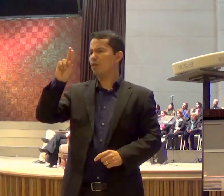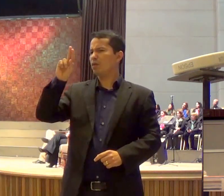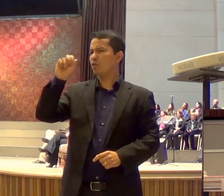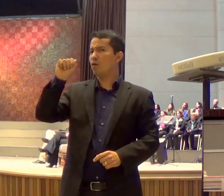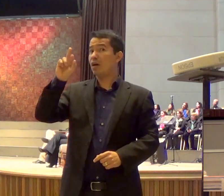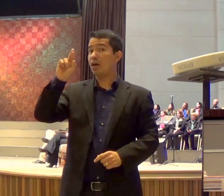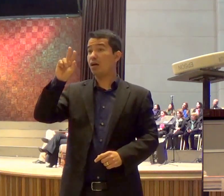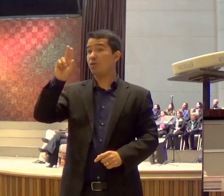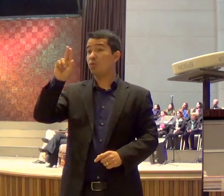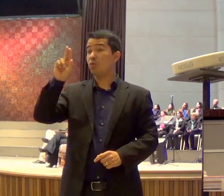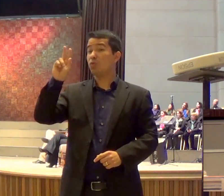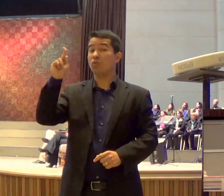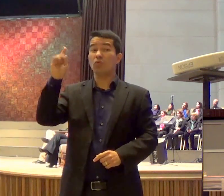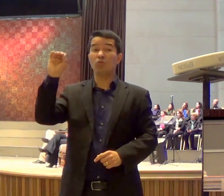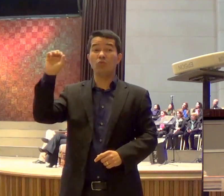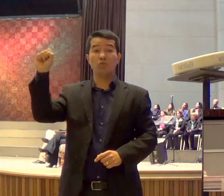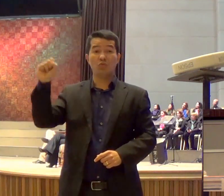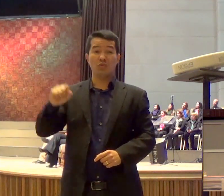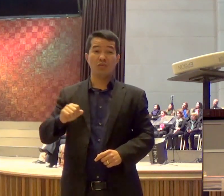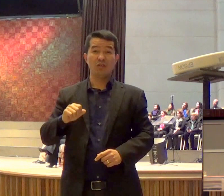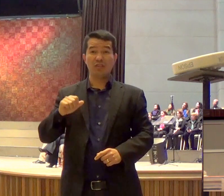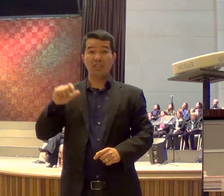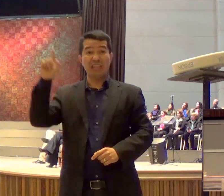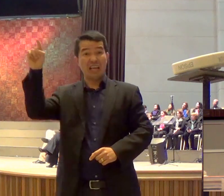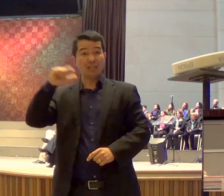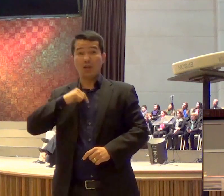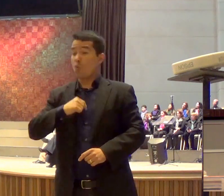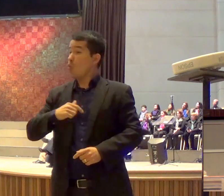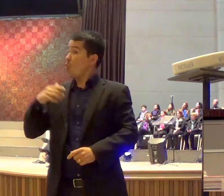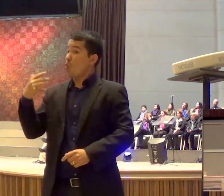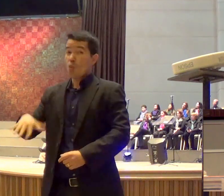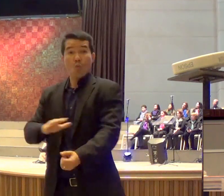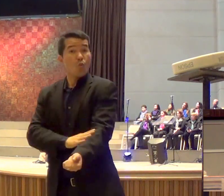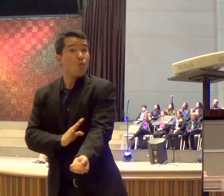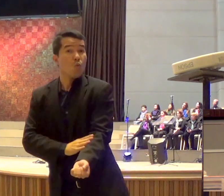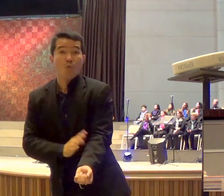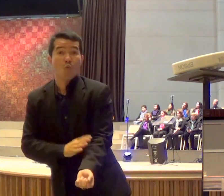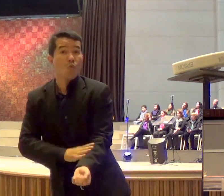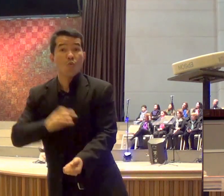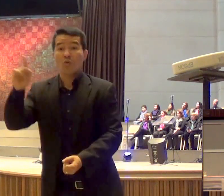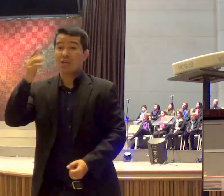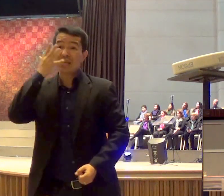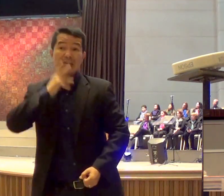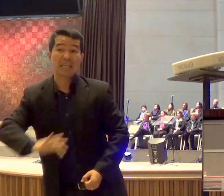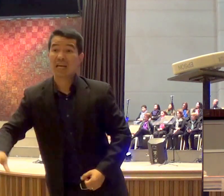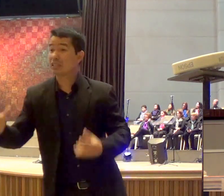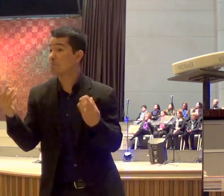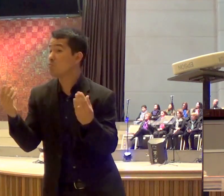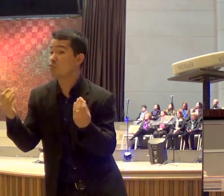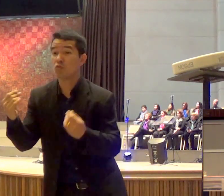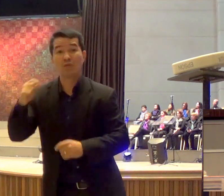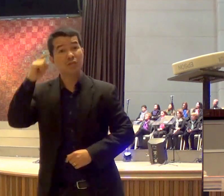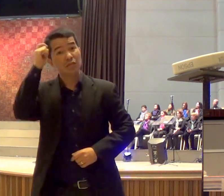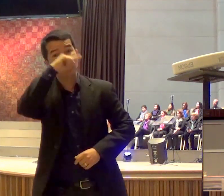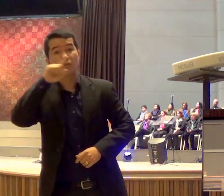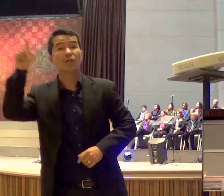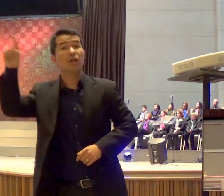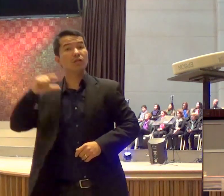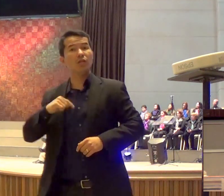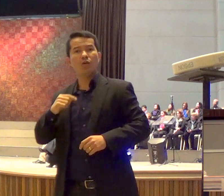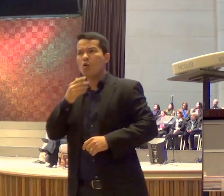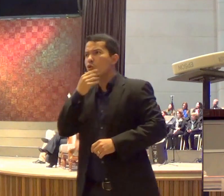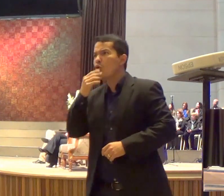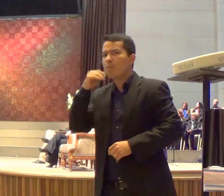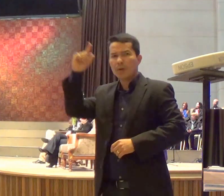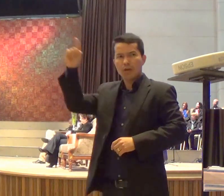Um maior número de usuários de drogas são crianças E aí o juiz da Vara da Infância de